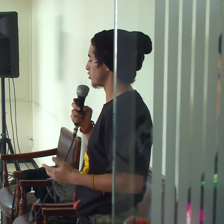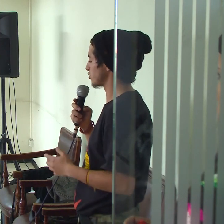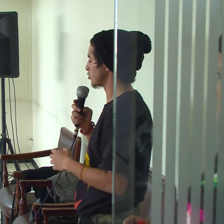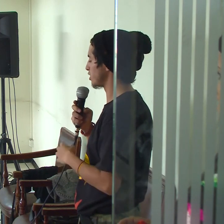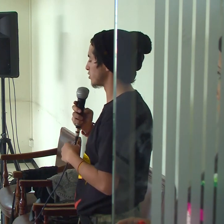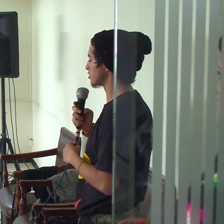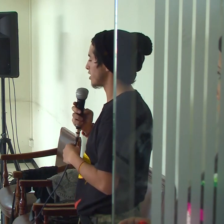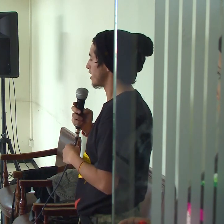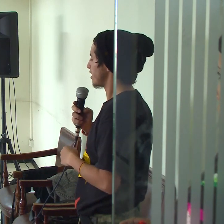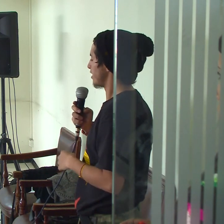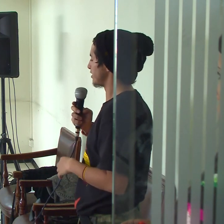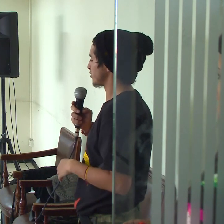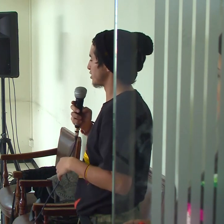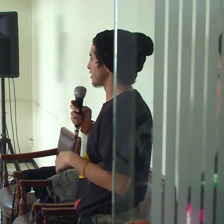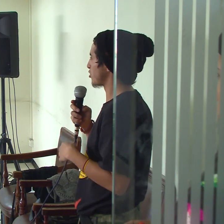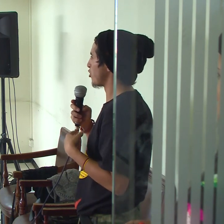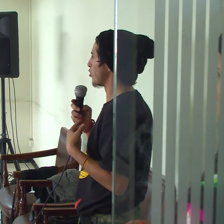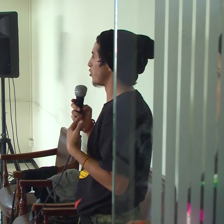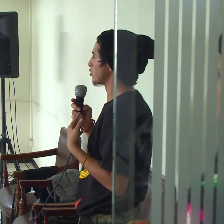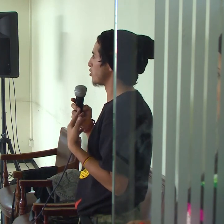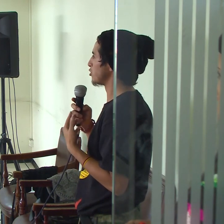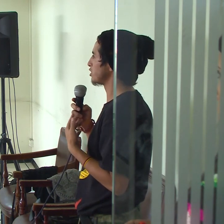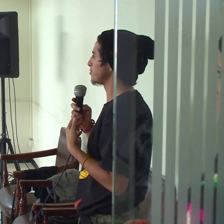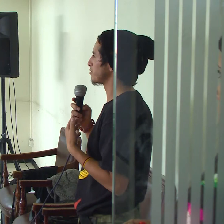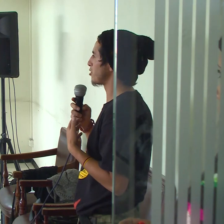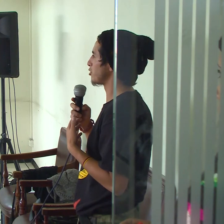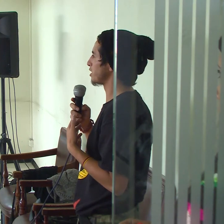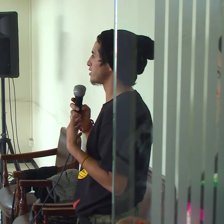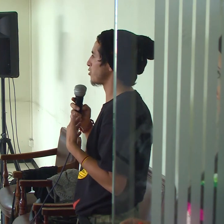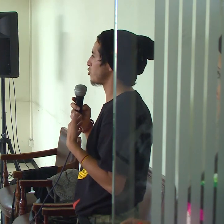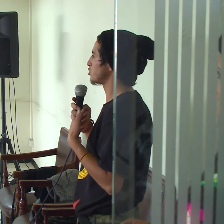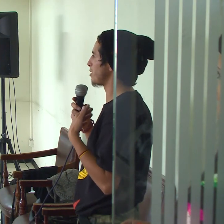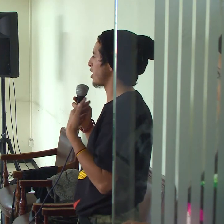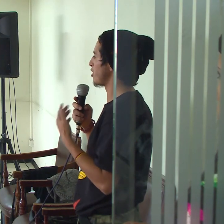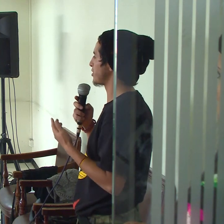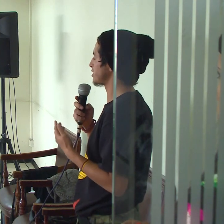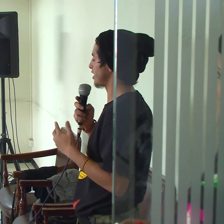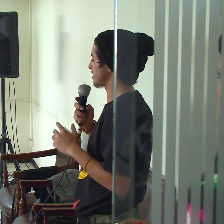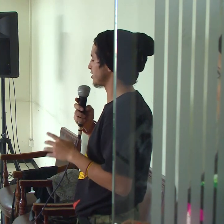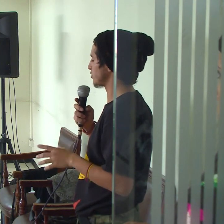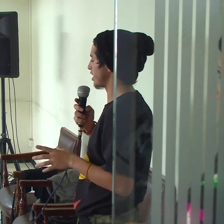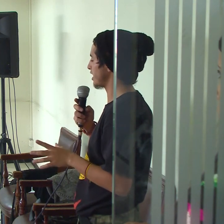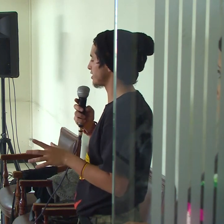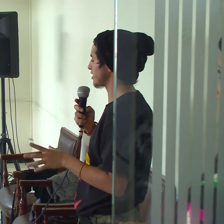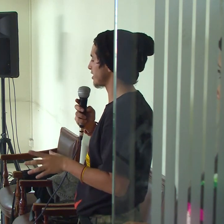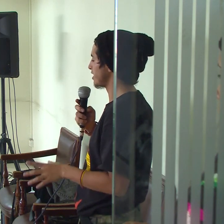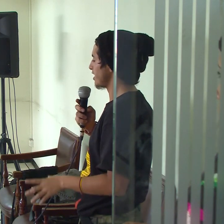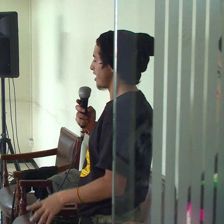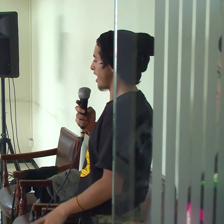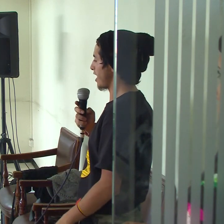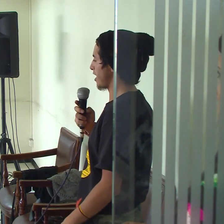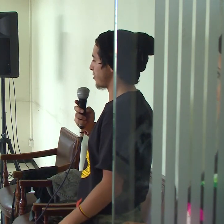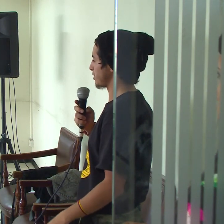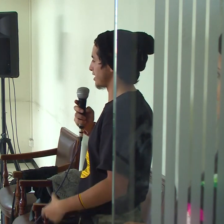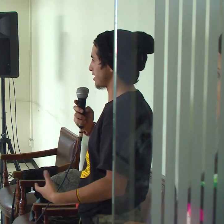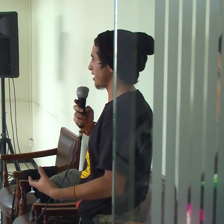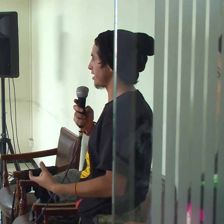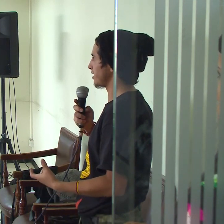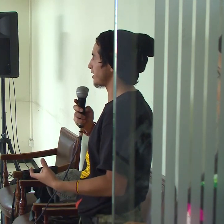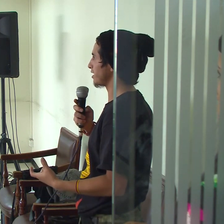territorios húmedos entonces es como como si como que es como un llamado a prestar atención al es a